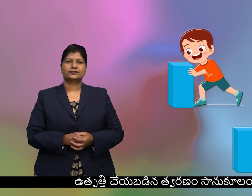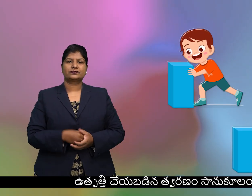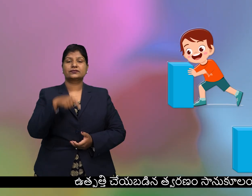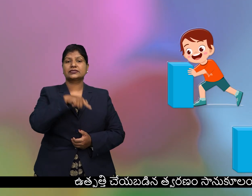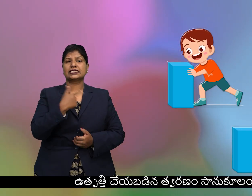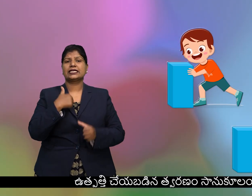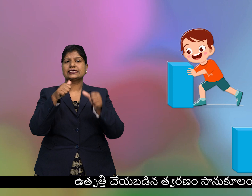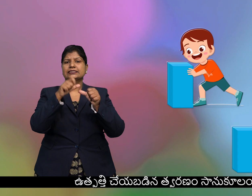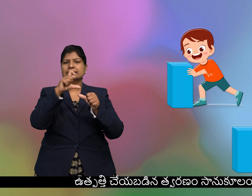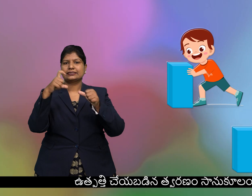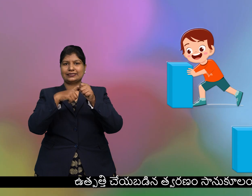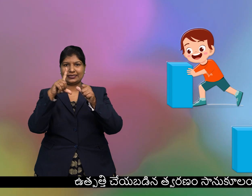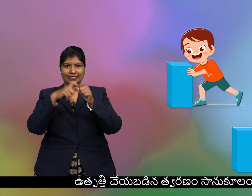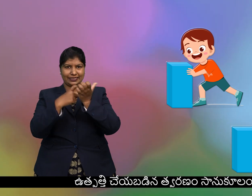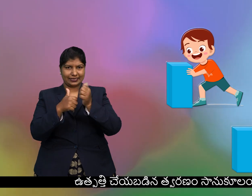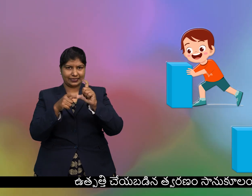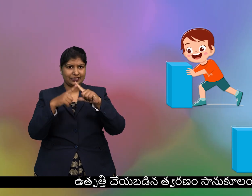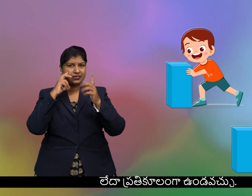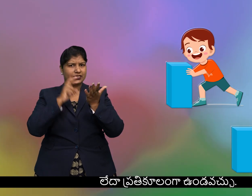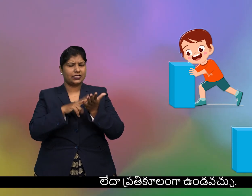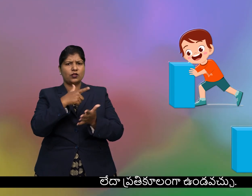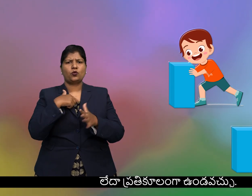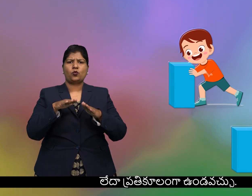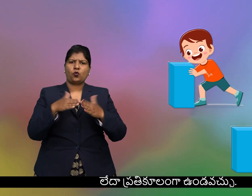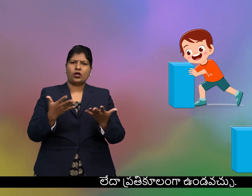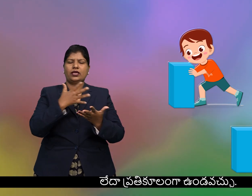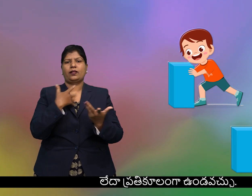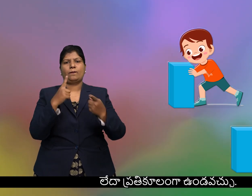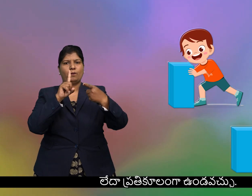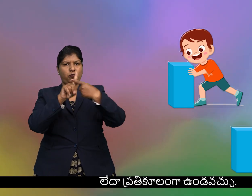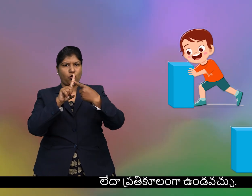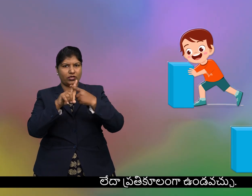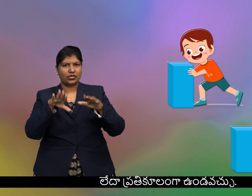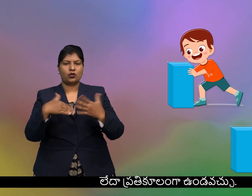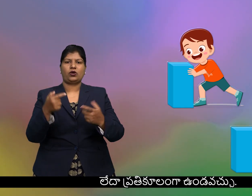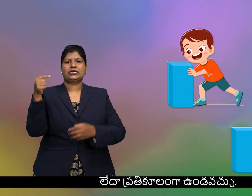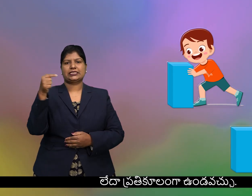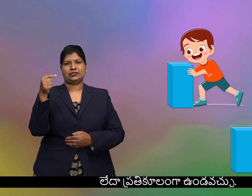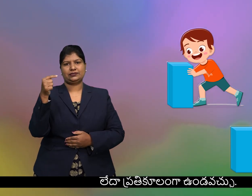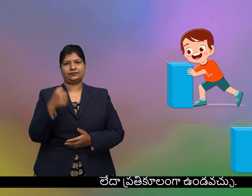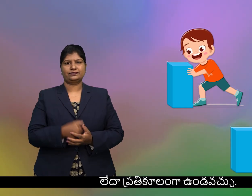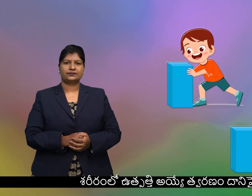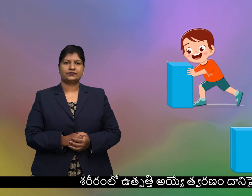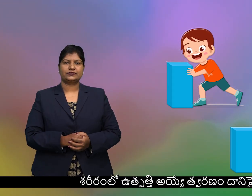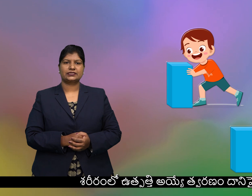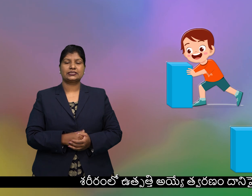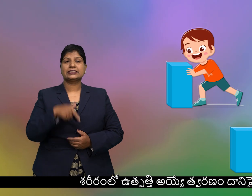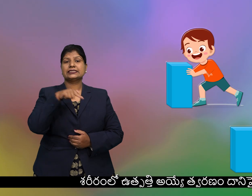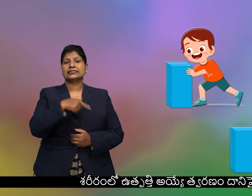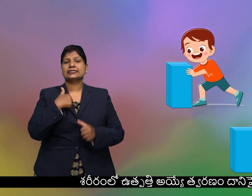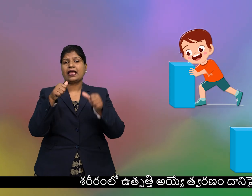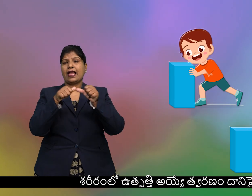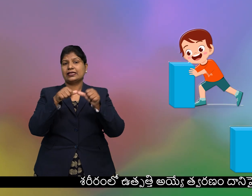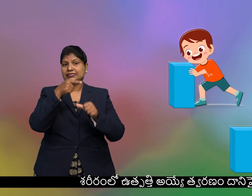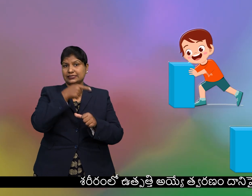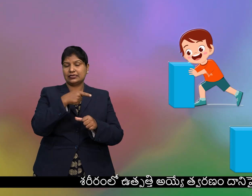ఉత్పత్తి చేయబడిన త్వరణం సానుకూలంగా లేదా ప్రతికూలంగా ఉండవచ్చు. శరీరంలో